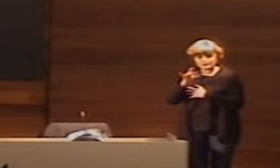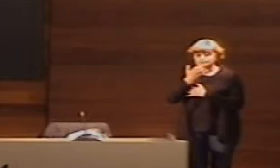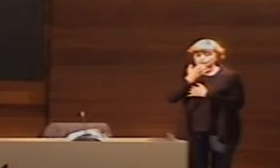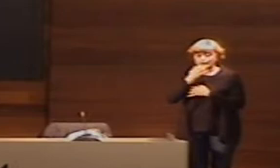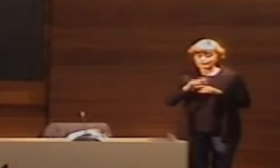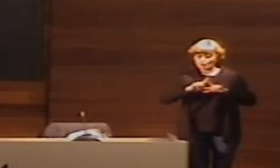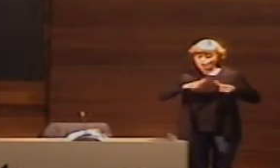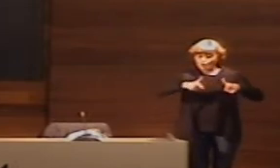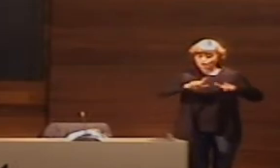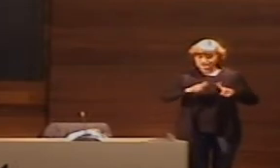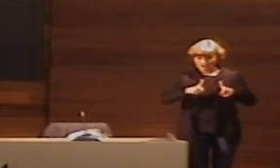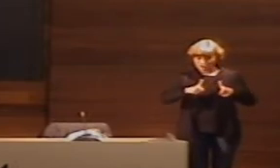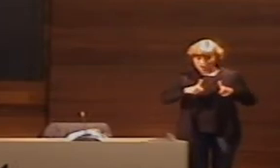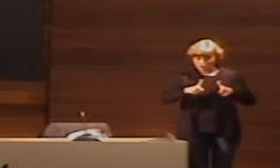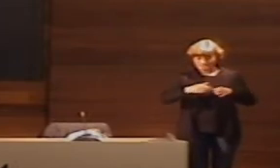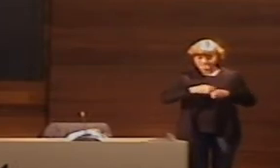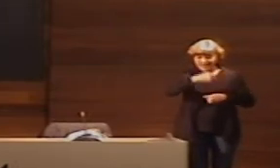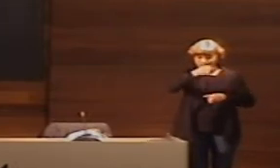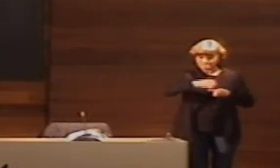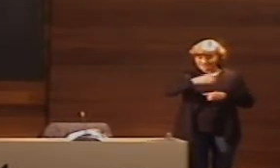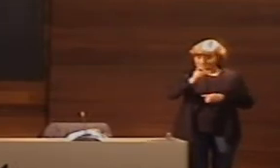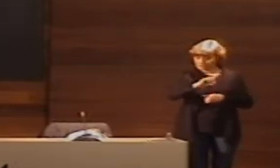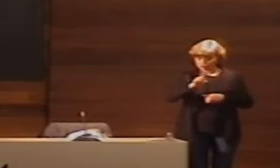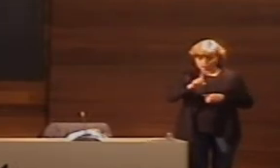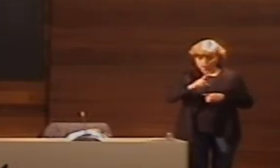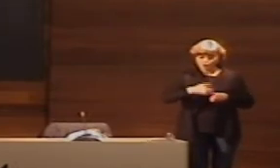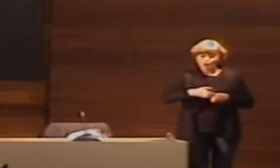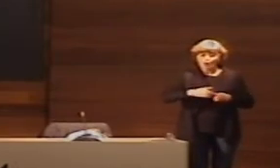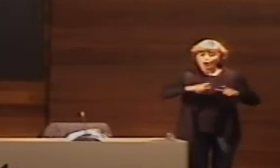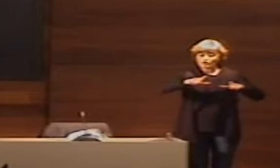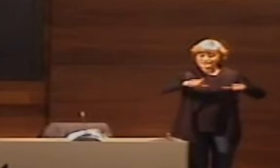de envases y pasar a ser un contenedor de reciclables.